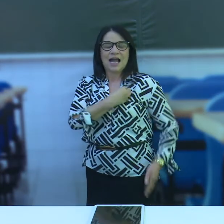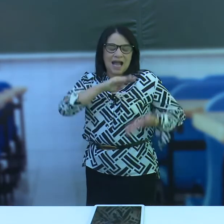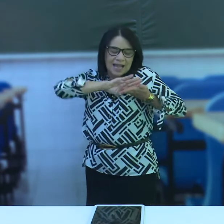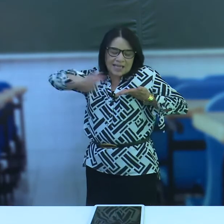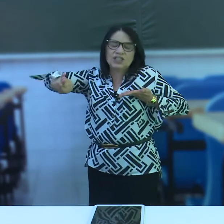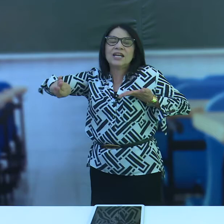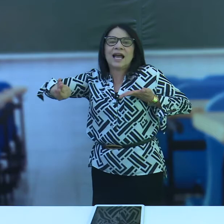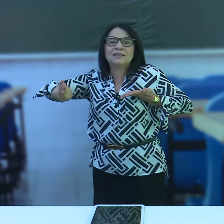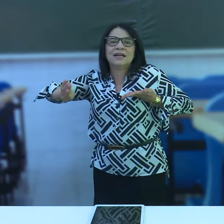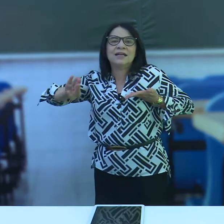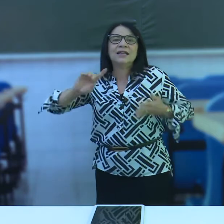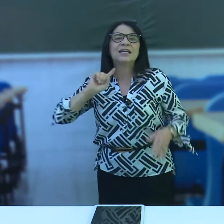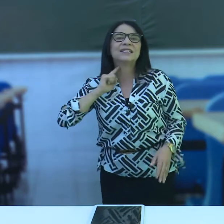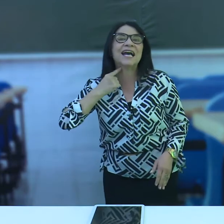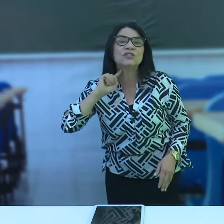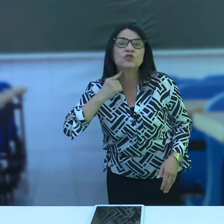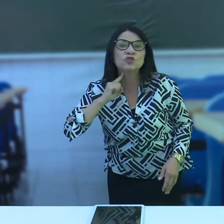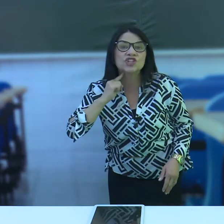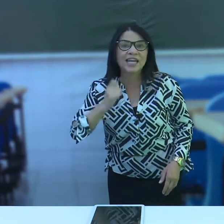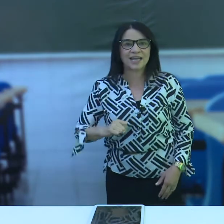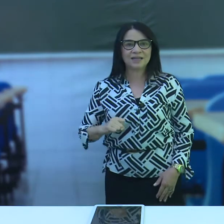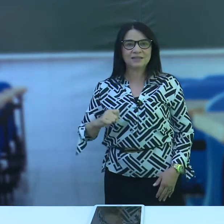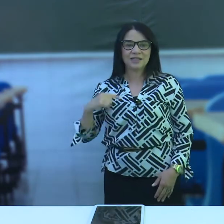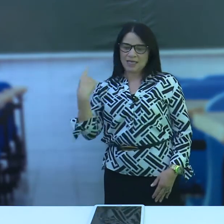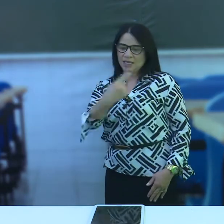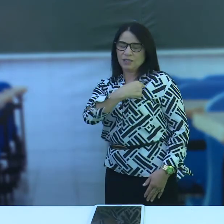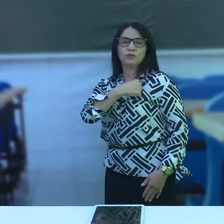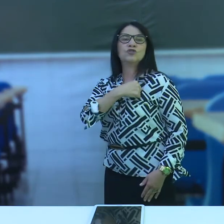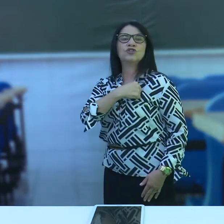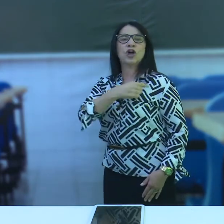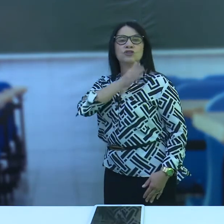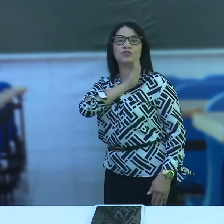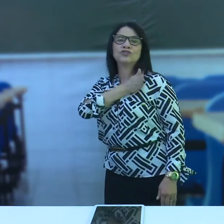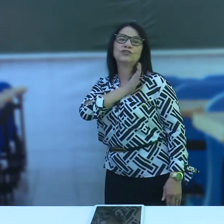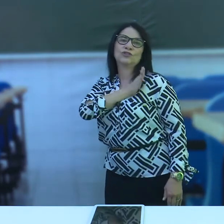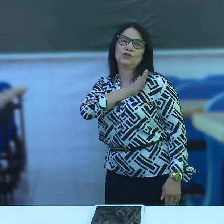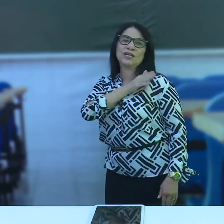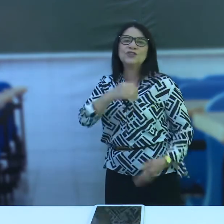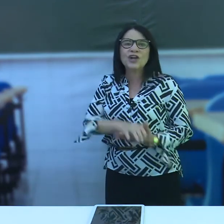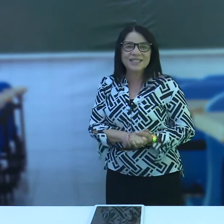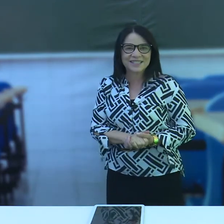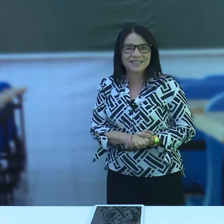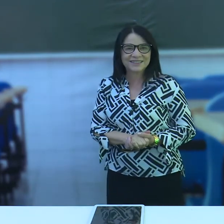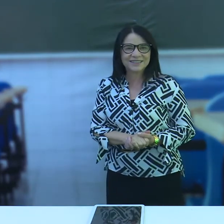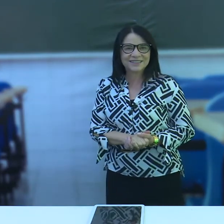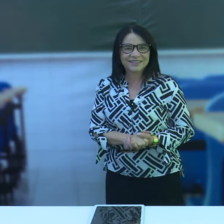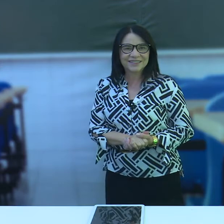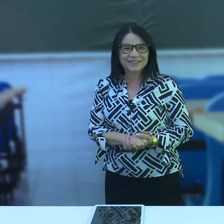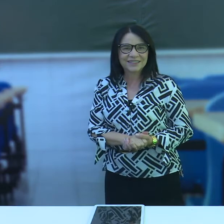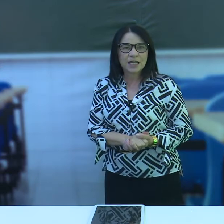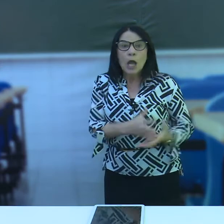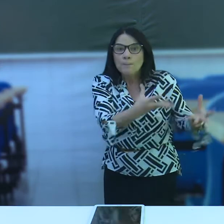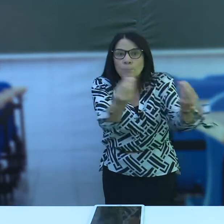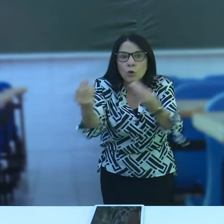a retirada da sujeira dos nossos corações.